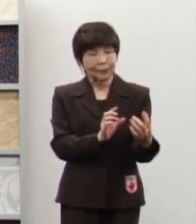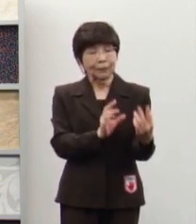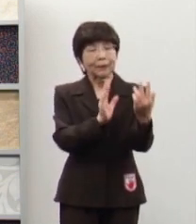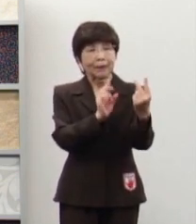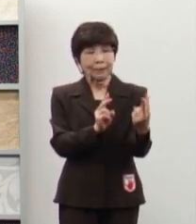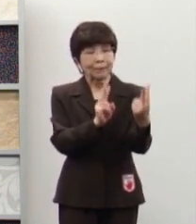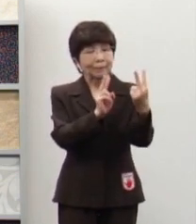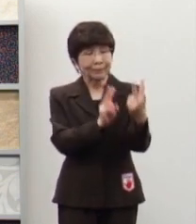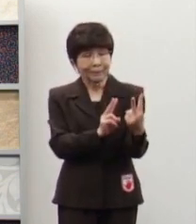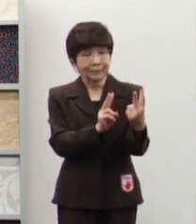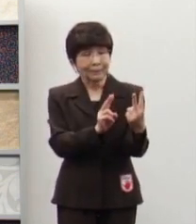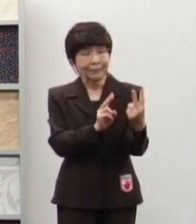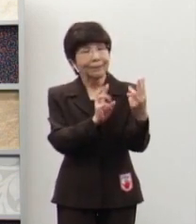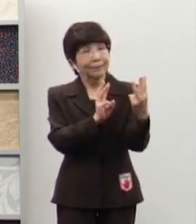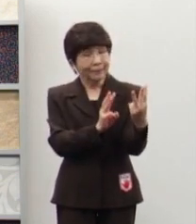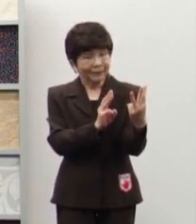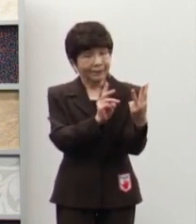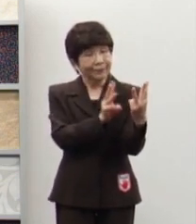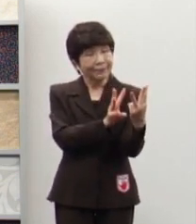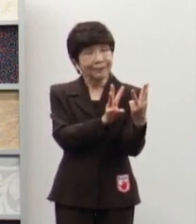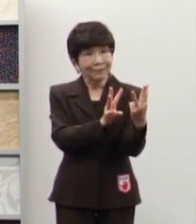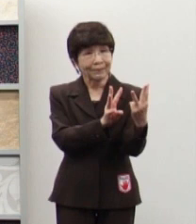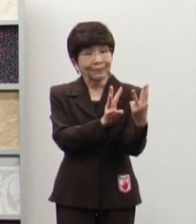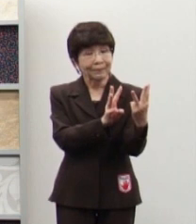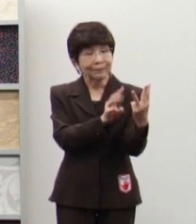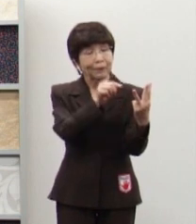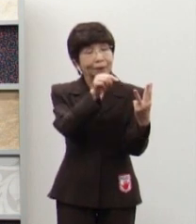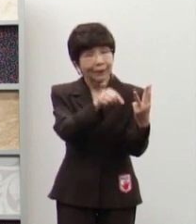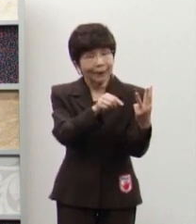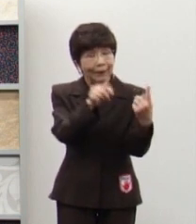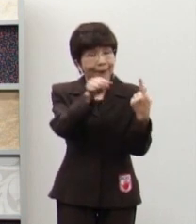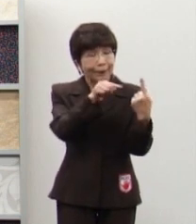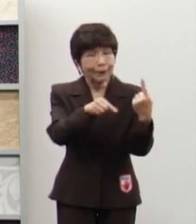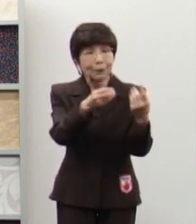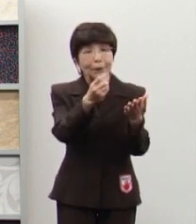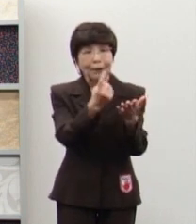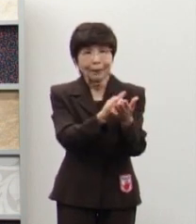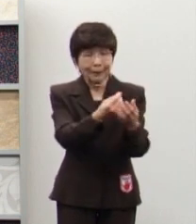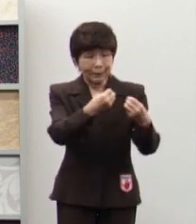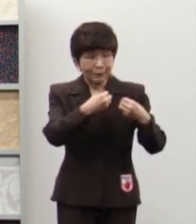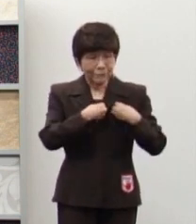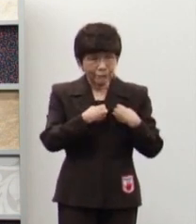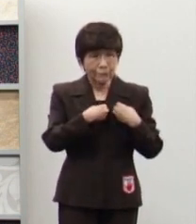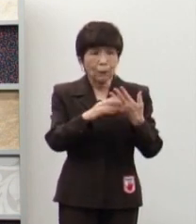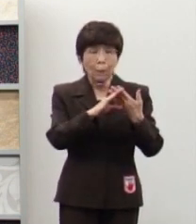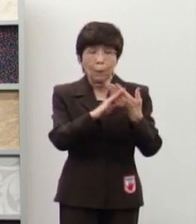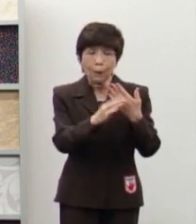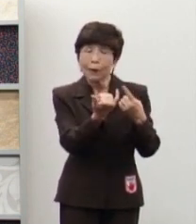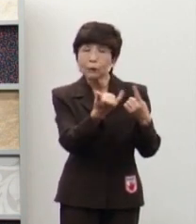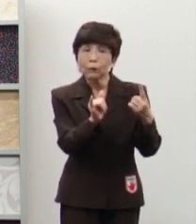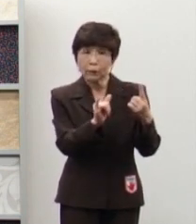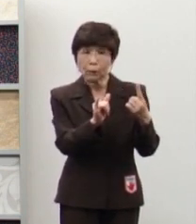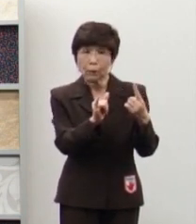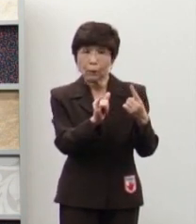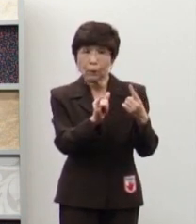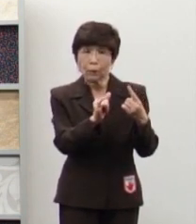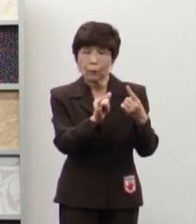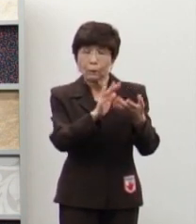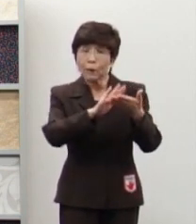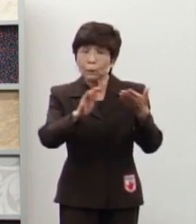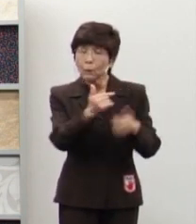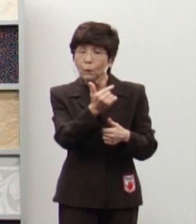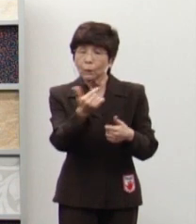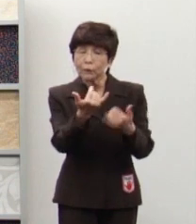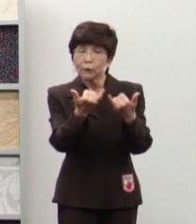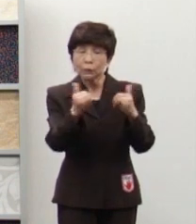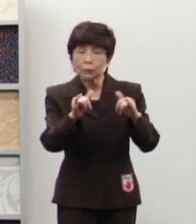同席された方の一人がですね、感染をされた方であったとしても、濃厚接触者にならない、このためのその工